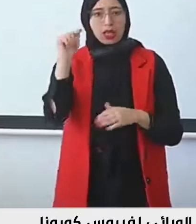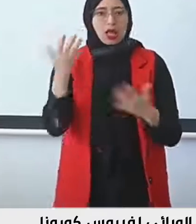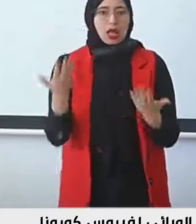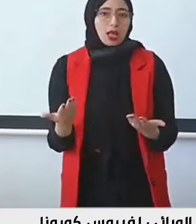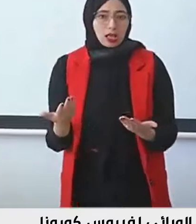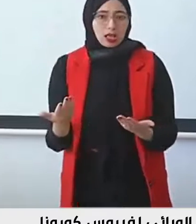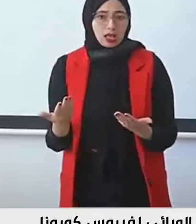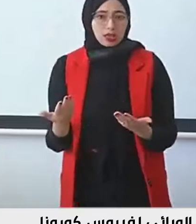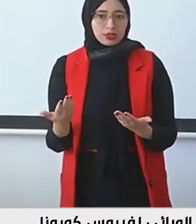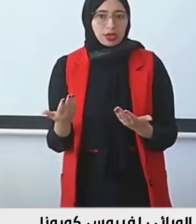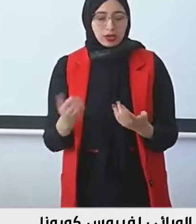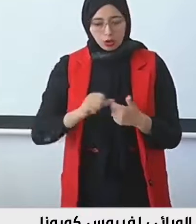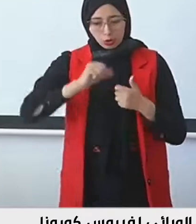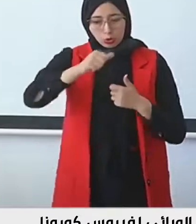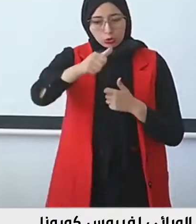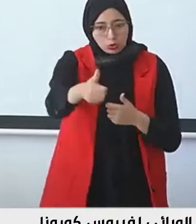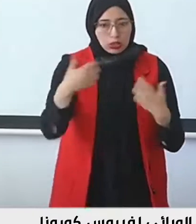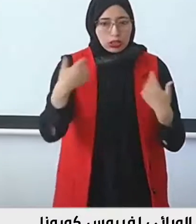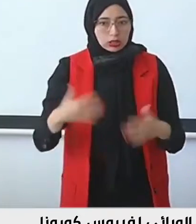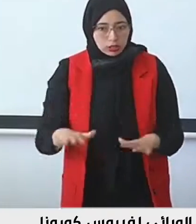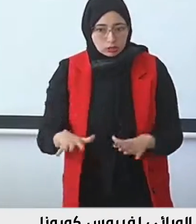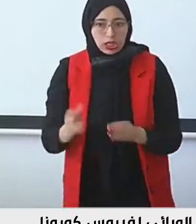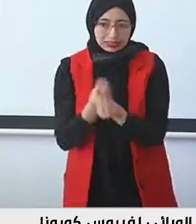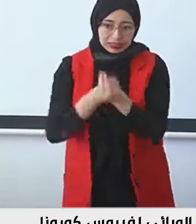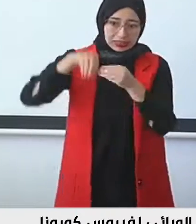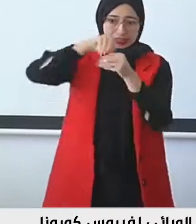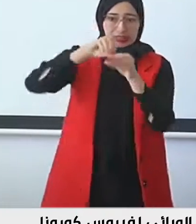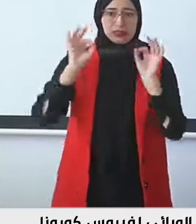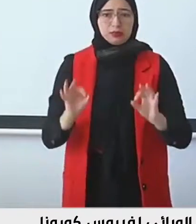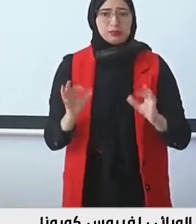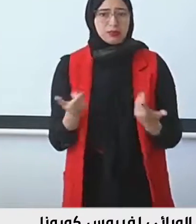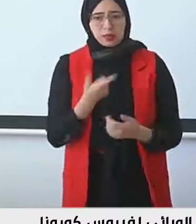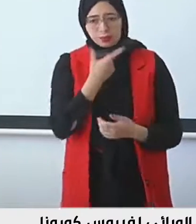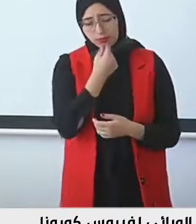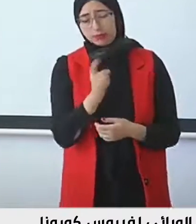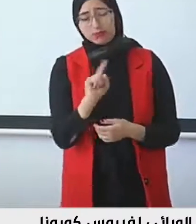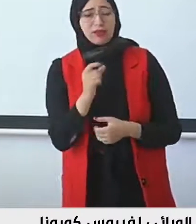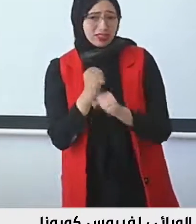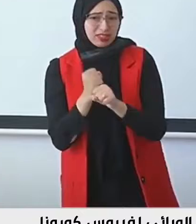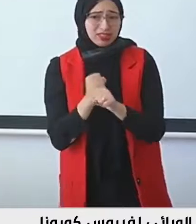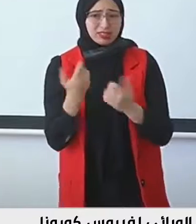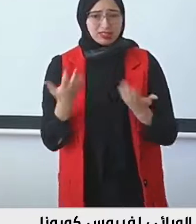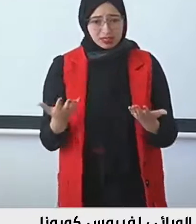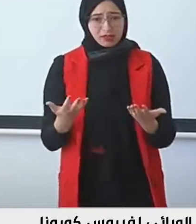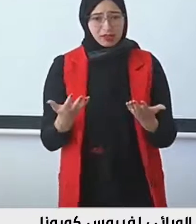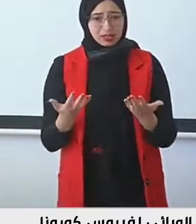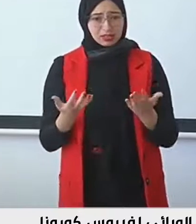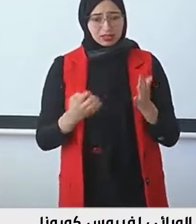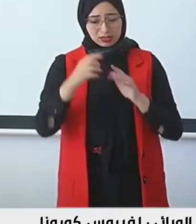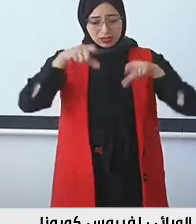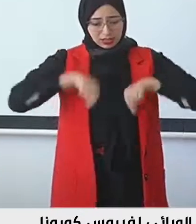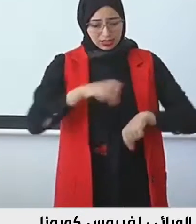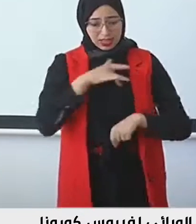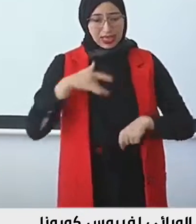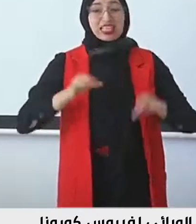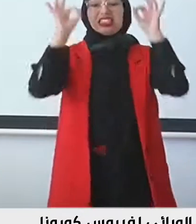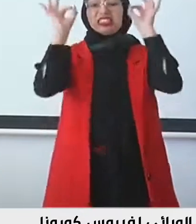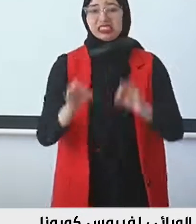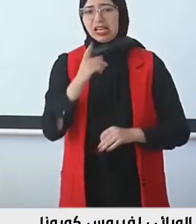نهارتها يوصلها لنا من غدوه نكملوا نلحقوها احنا على النتائج. اذا راهو المعطيات اللي عندكم معطيات